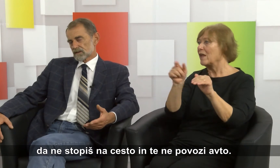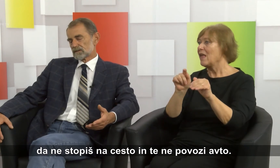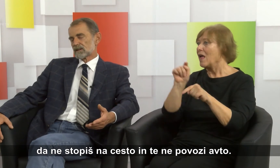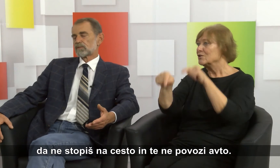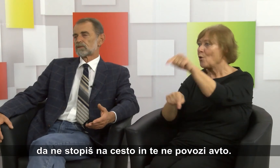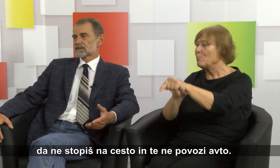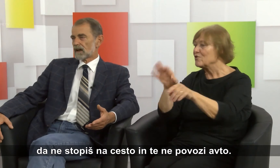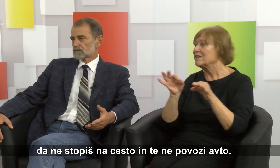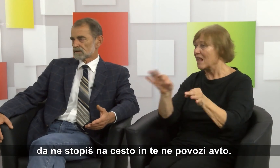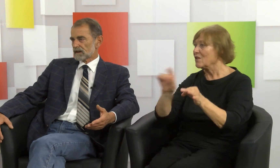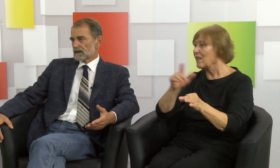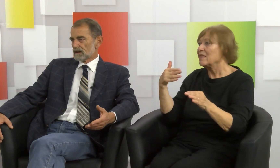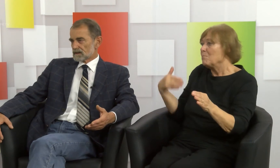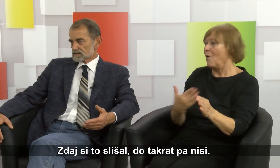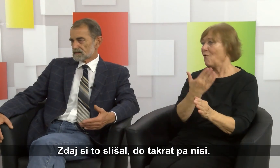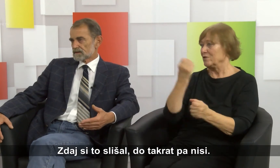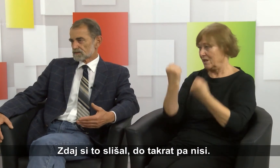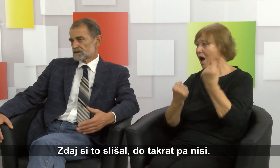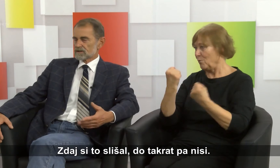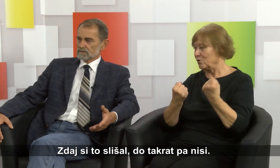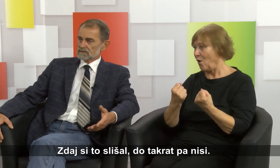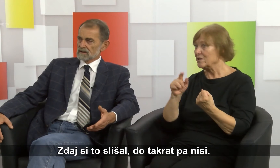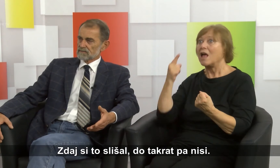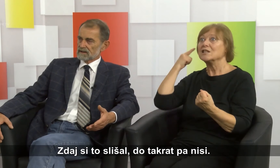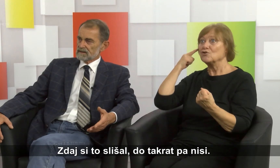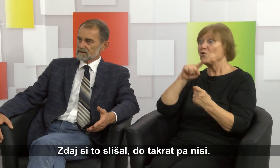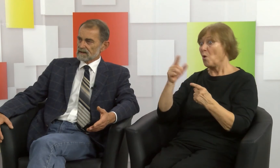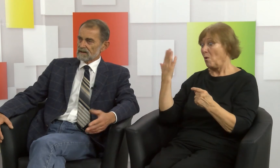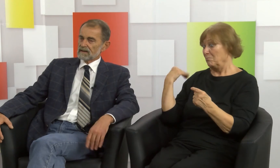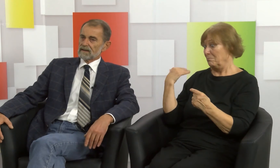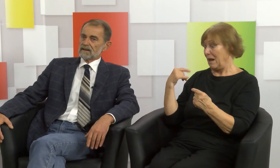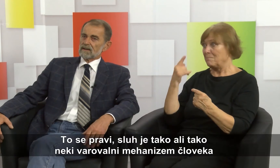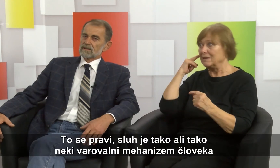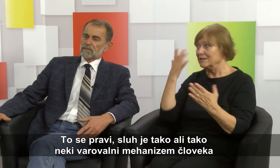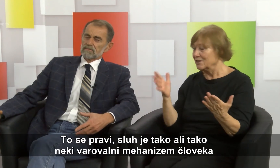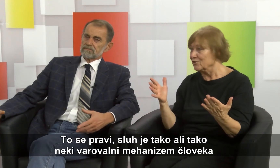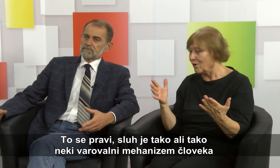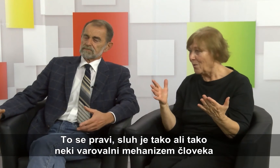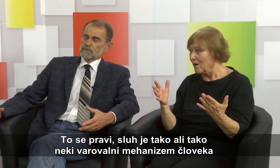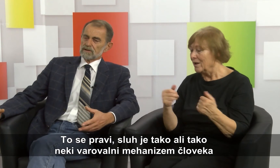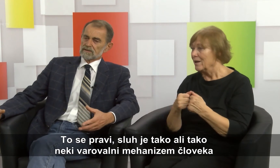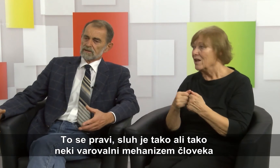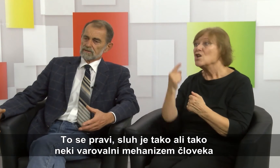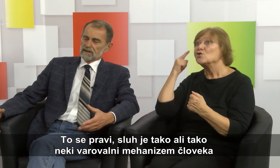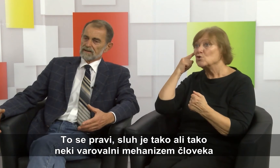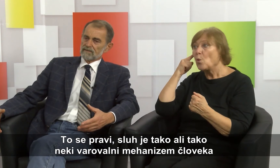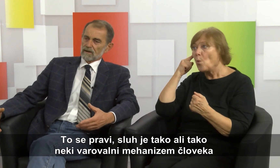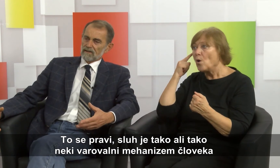in te ne povozi avto. Ne. Zdaj si to slišal, do takrat pa nisi. Ne. To se pravi, sluh je tako nek